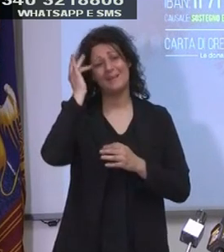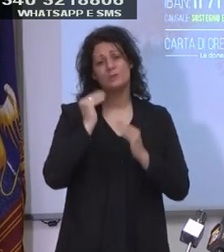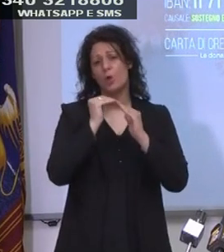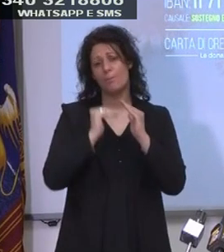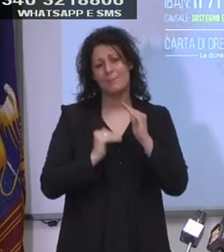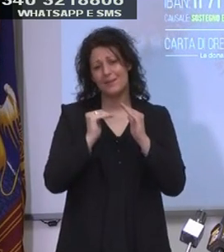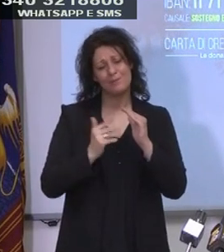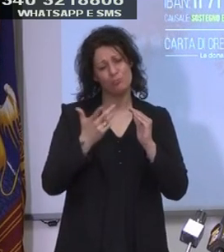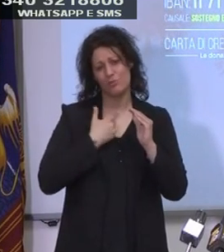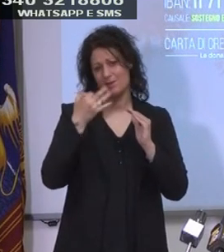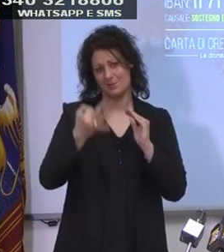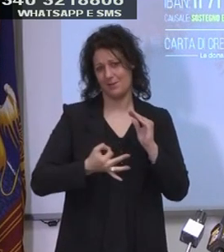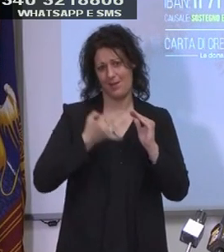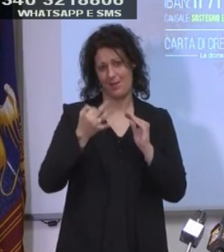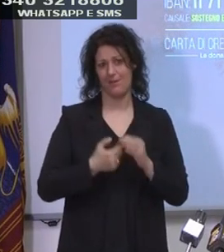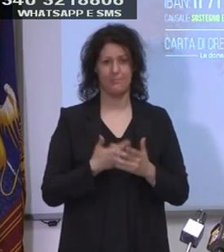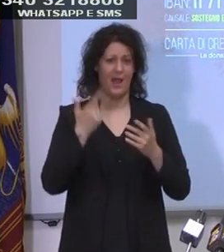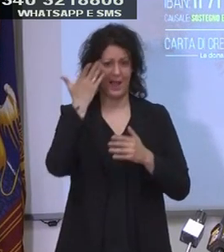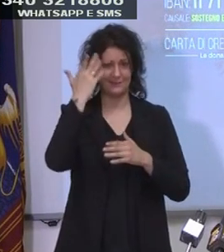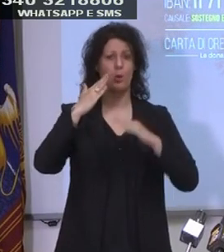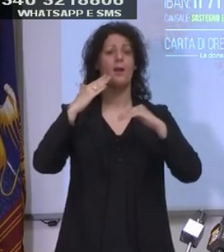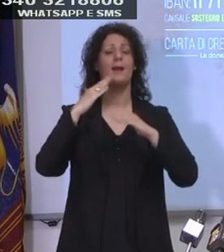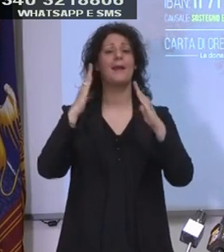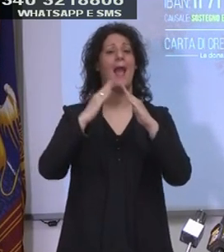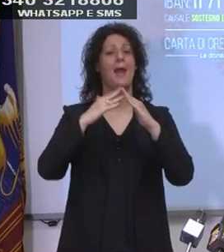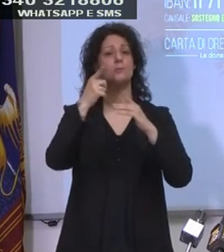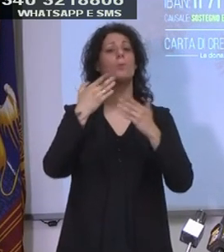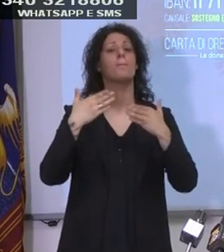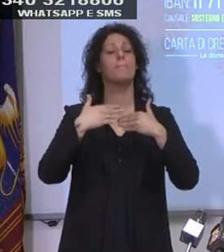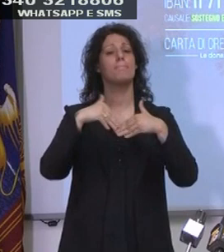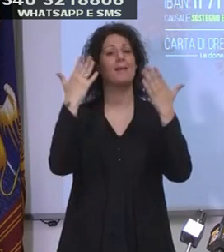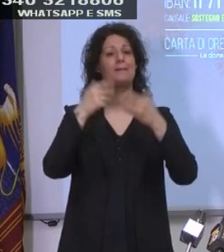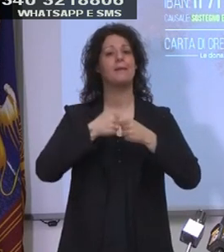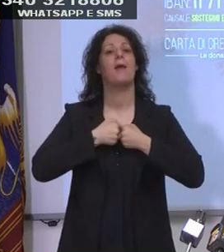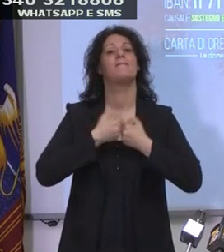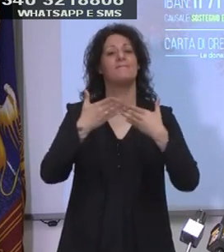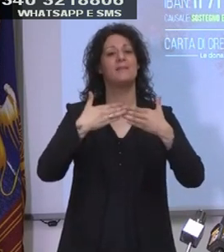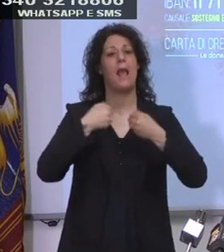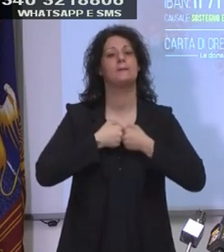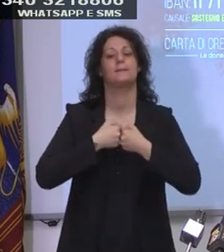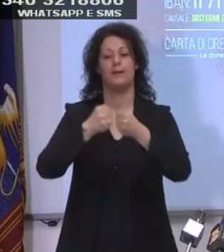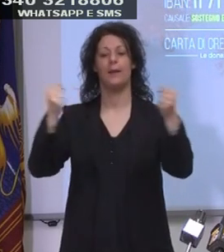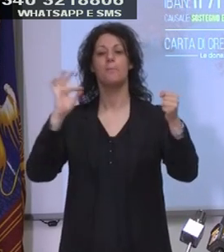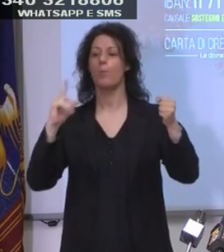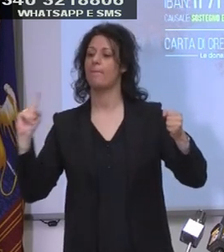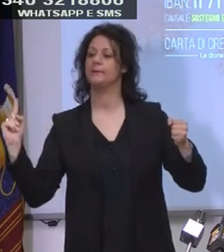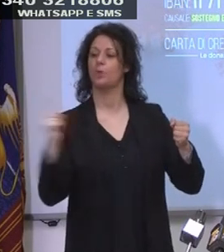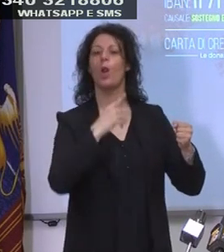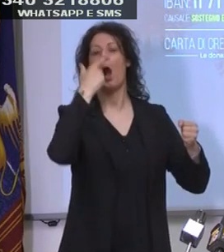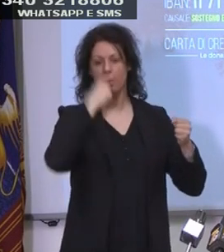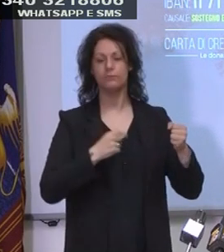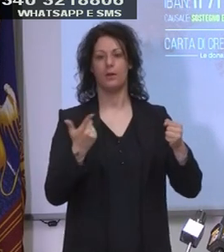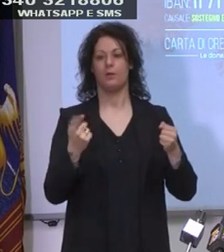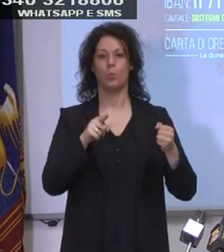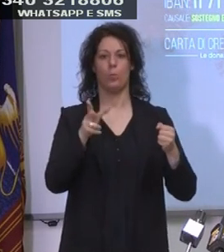finestre al mattino, che se passa uno e ti ha fatto uno starnuto e non ti sei accorto te lo respiri, cioè. Però questo è infinitesimale. Considerate che